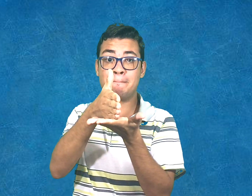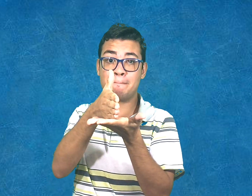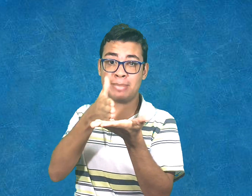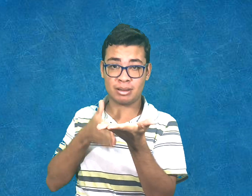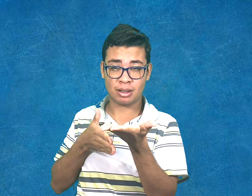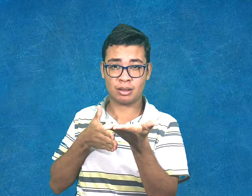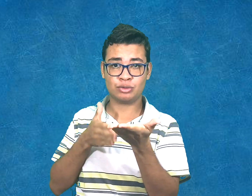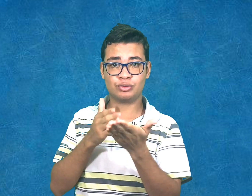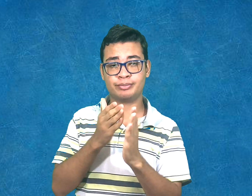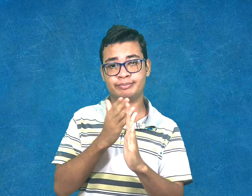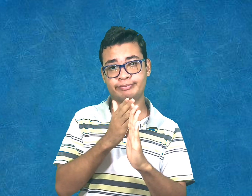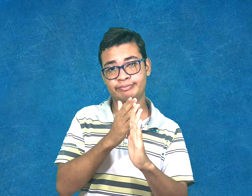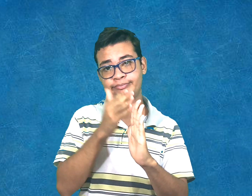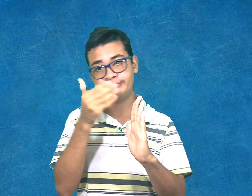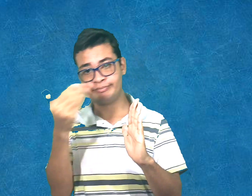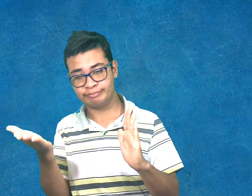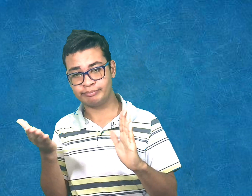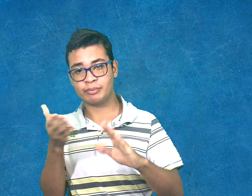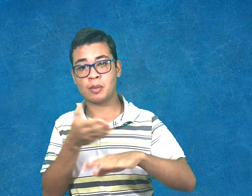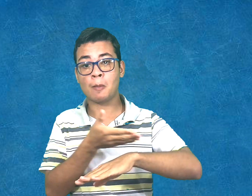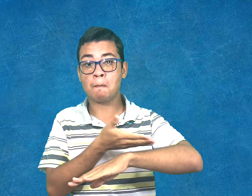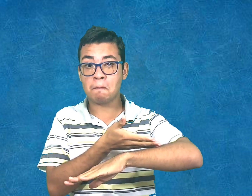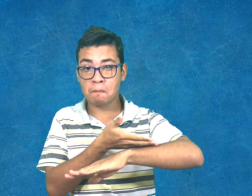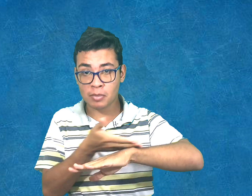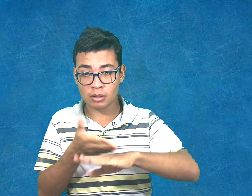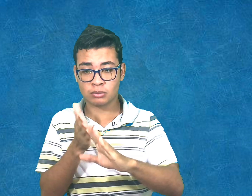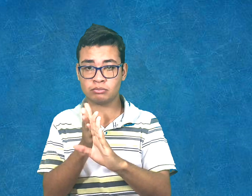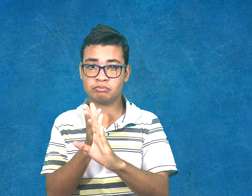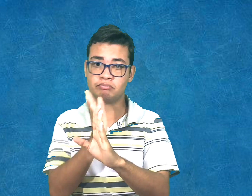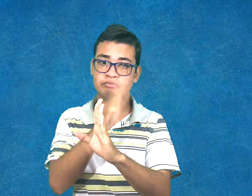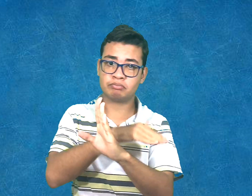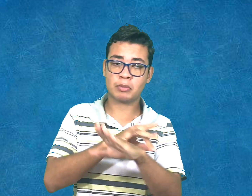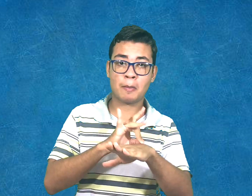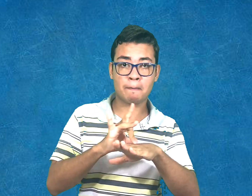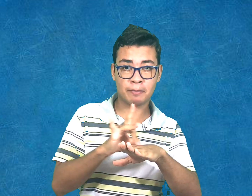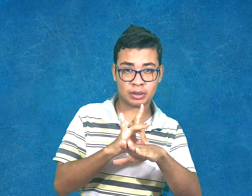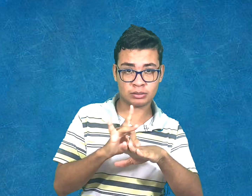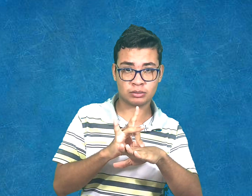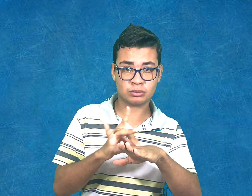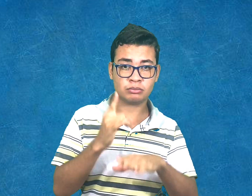é branca e a outra metade é preta. Veja o exemplo.